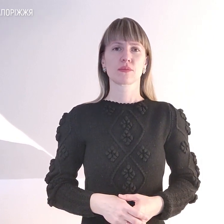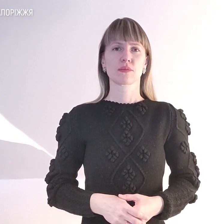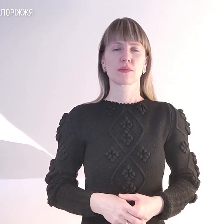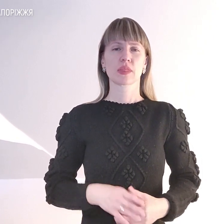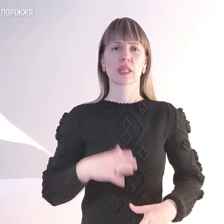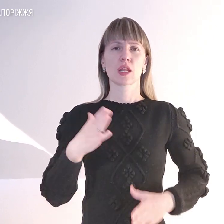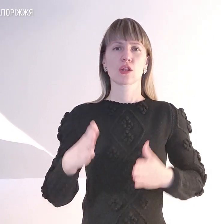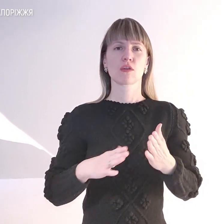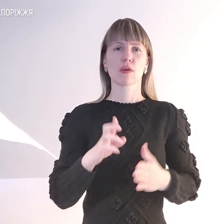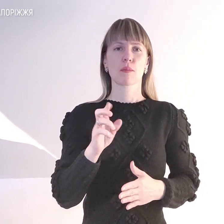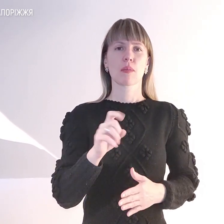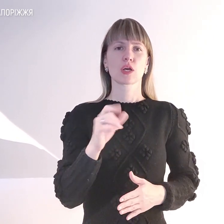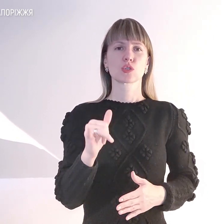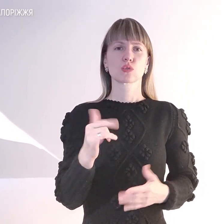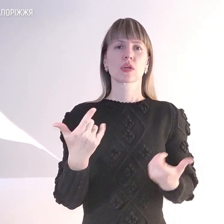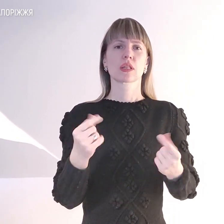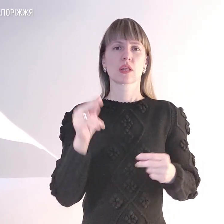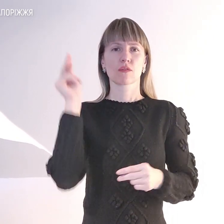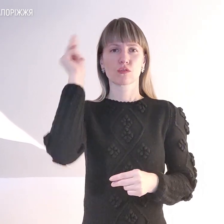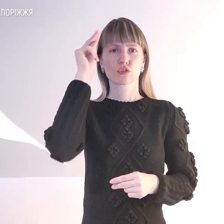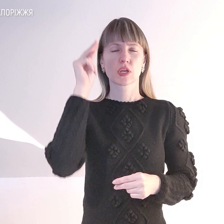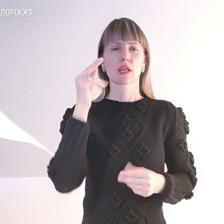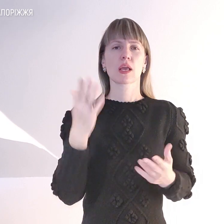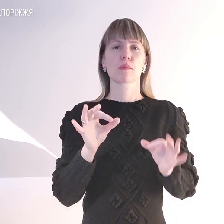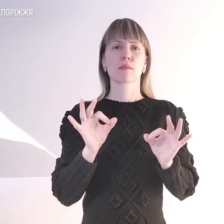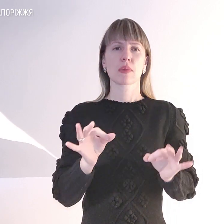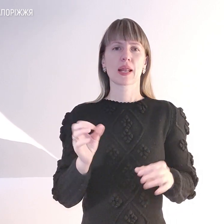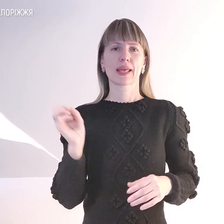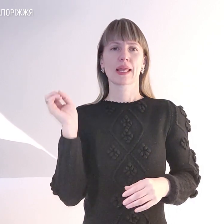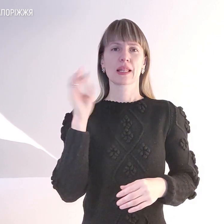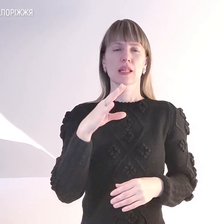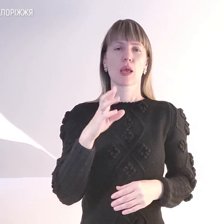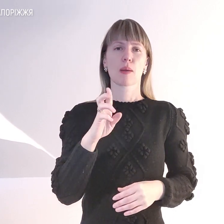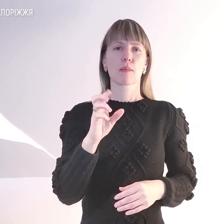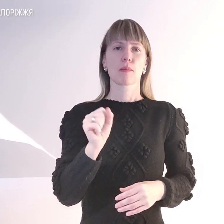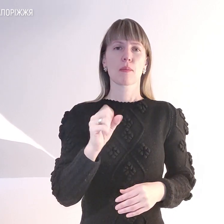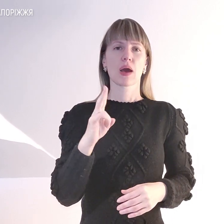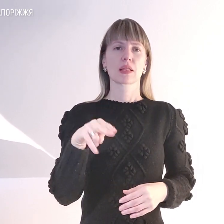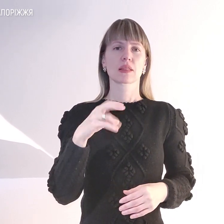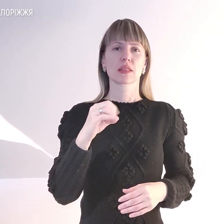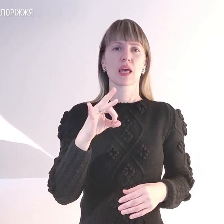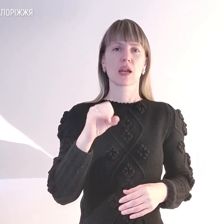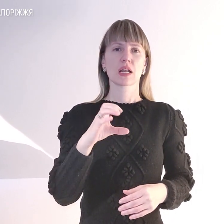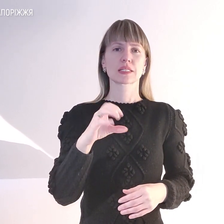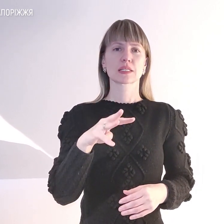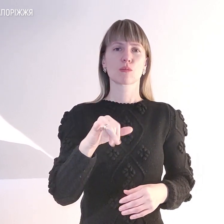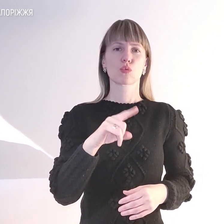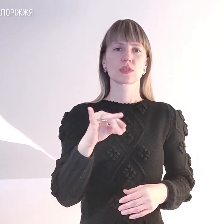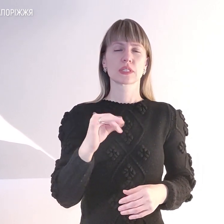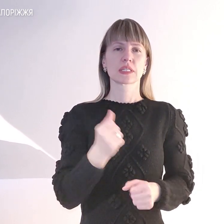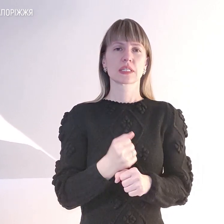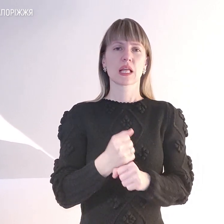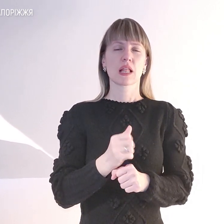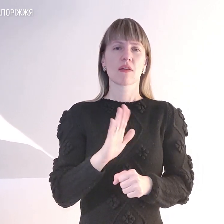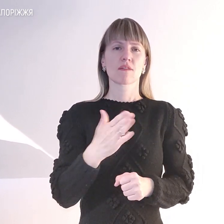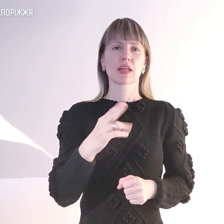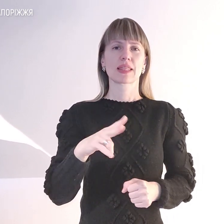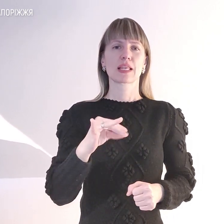Тренувальну базу, де вчать, як правильно кидати бандеру смузі, облаштували волонтери в Дніпровському районі Запоріжжя, подалі від